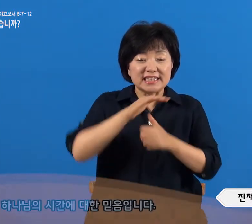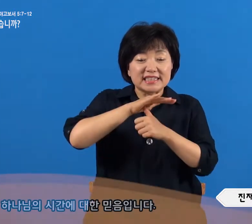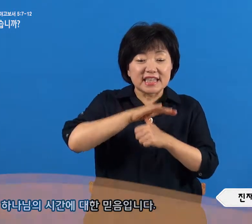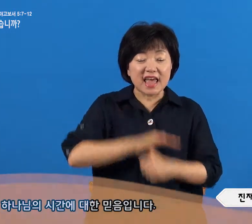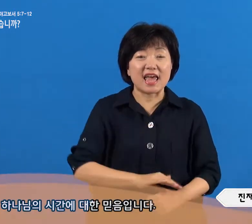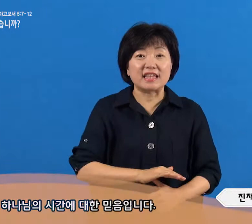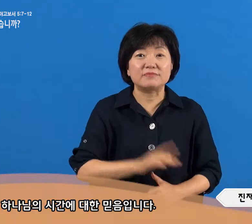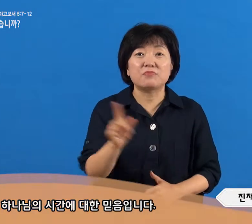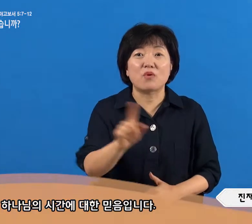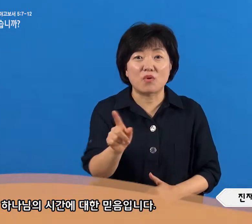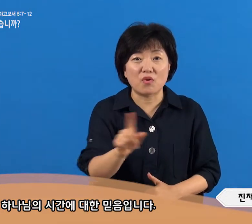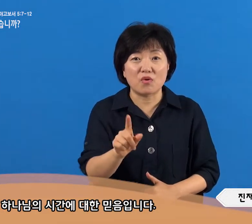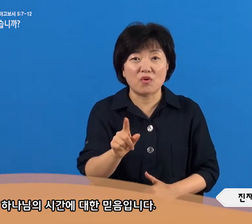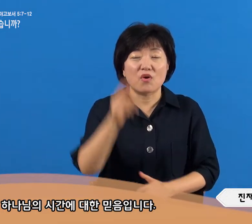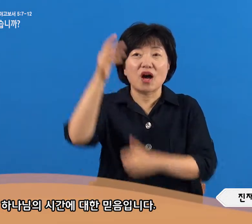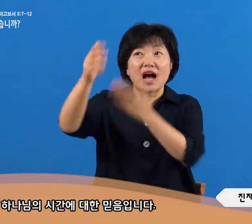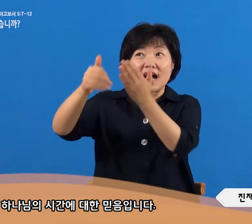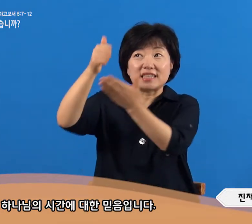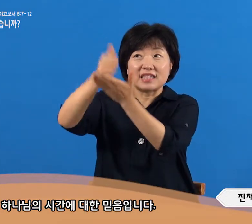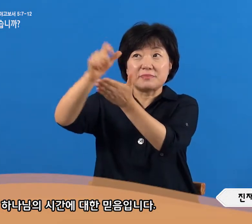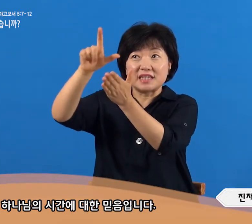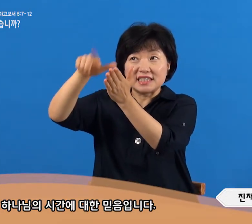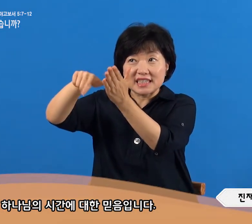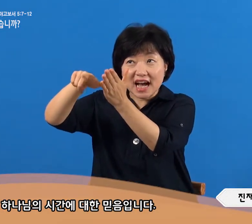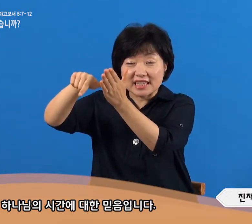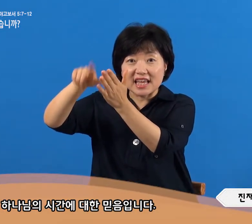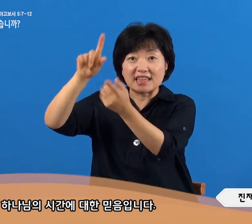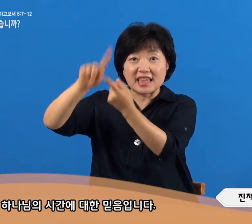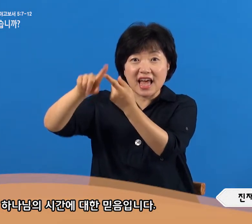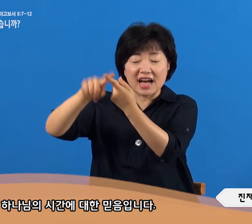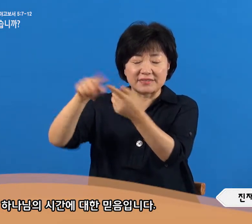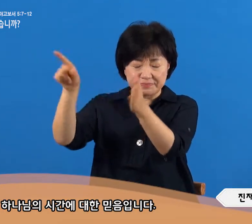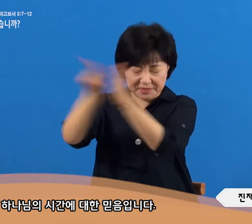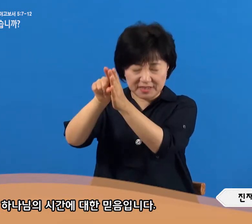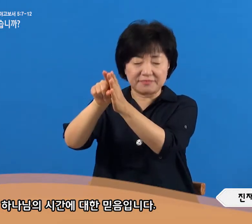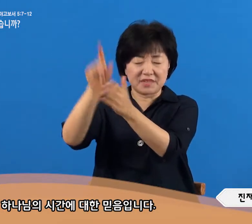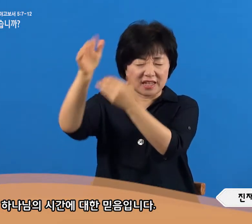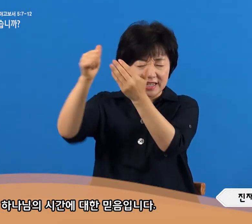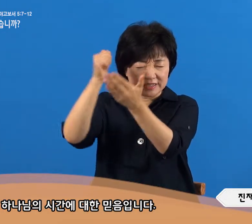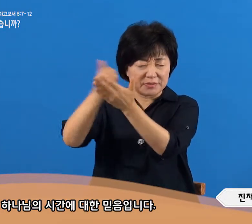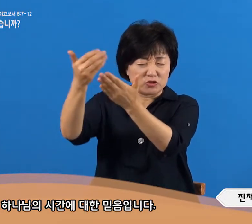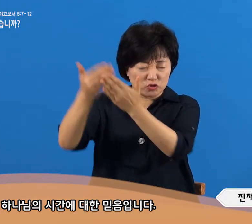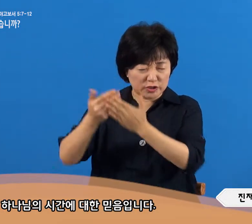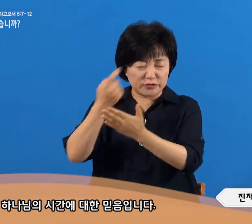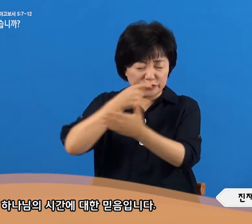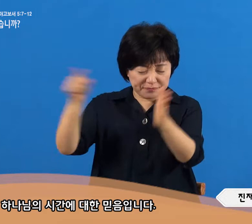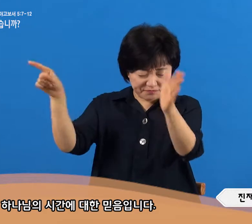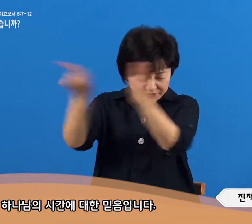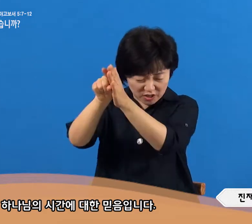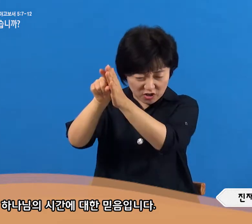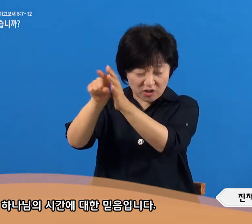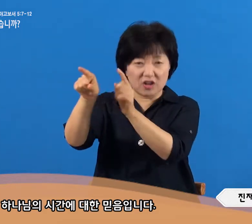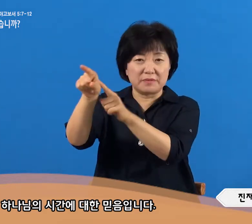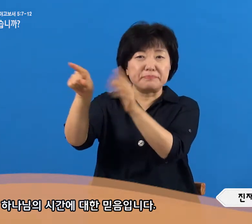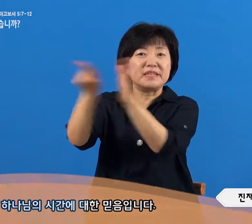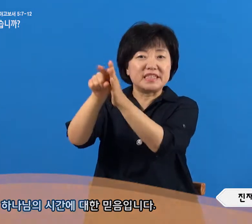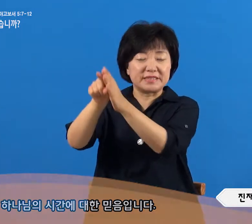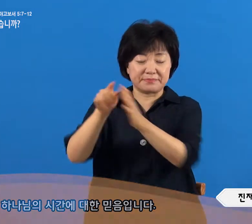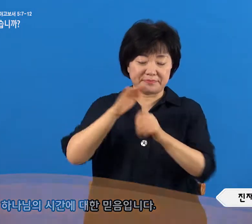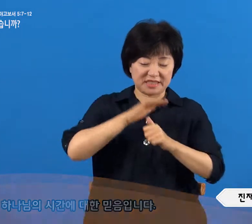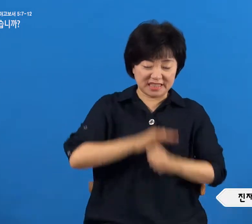봅니다. 인내는 하나님의 시간에 대한 믿음입니다. 오늘 말씀도 보니까